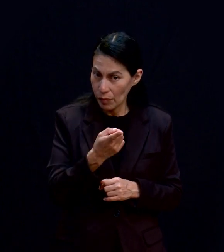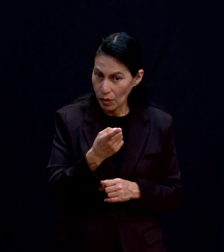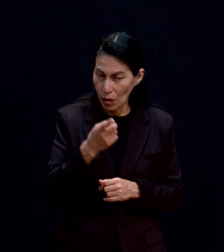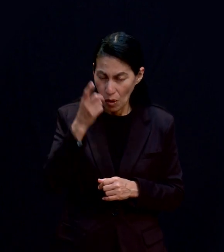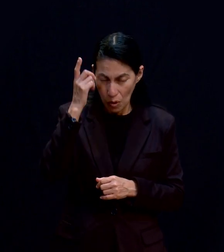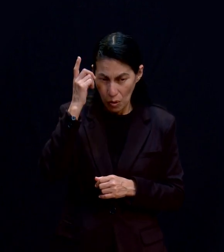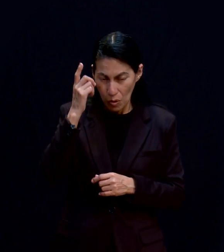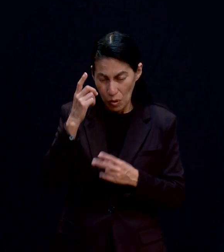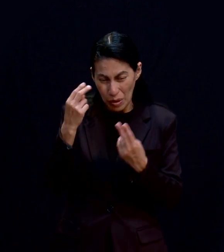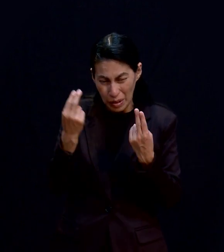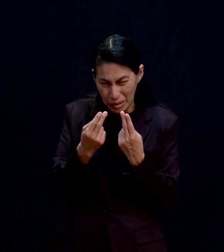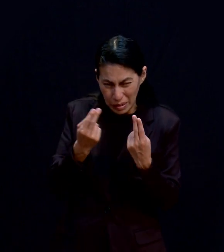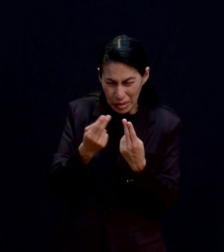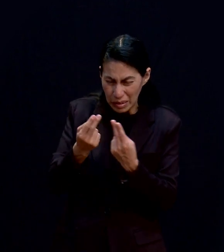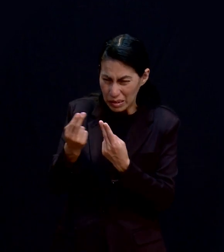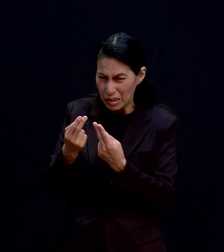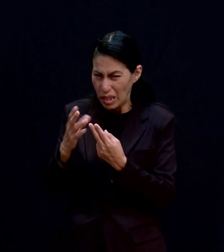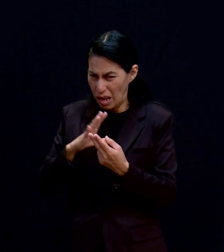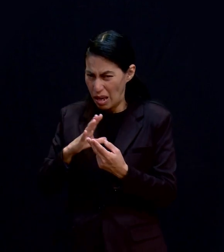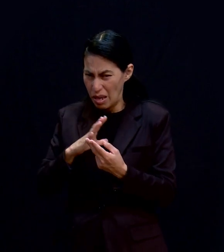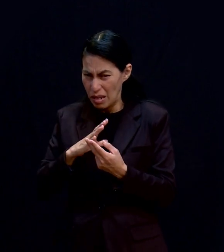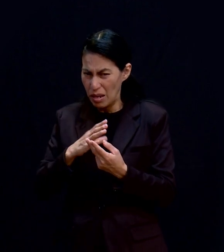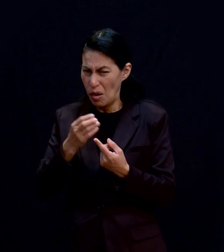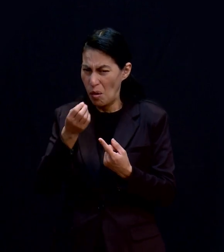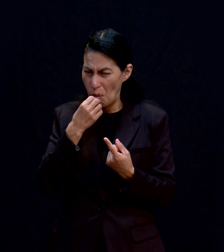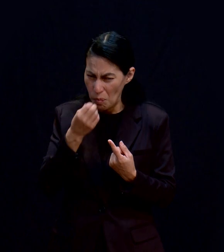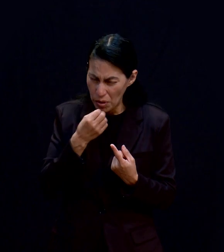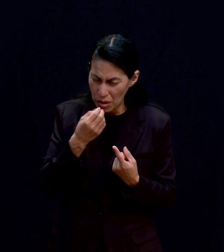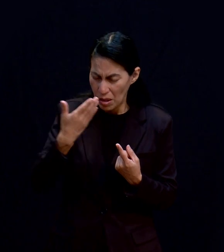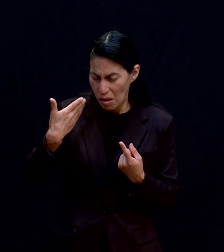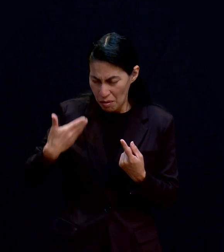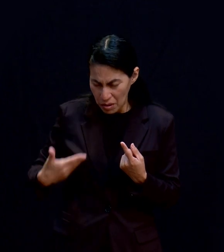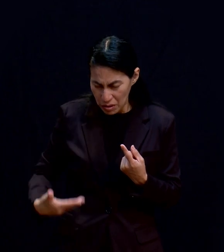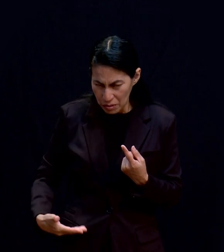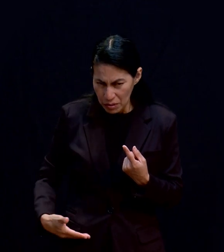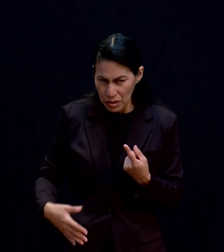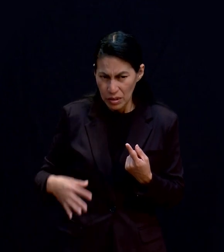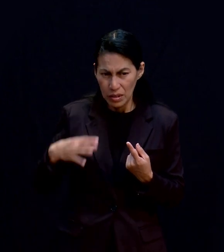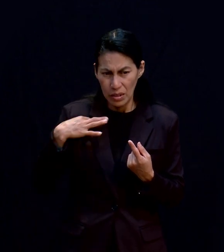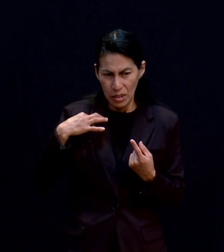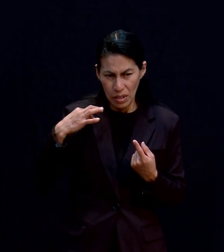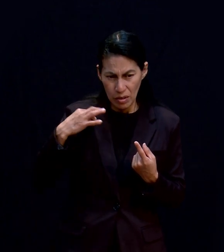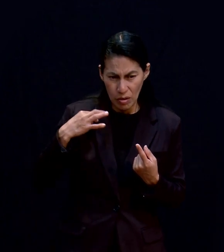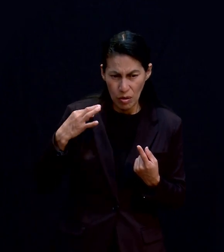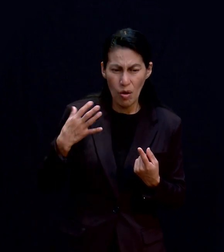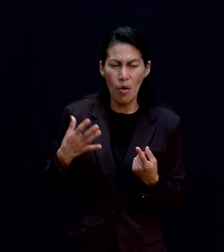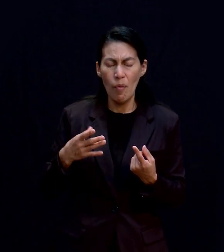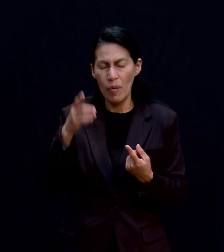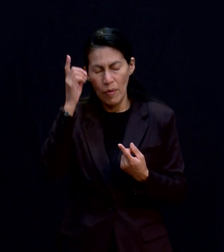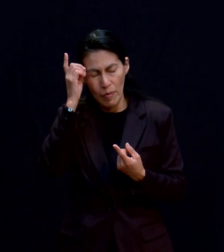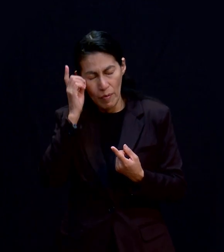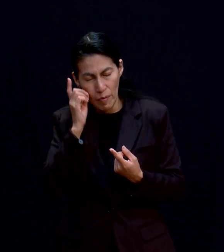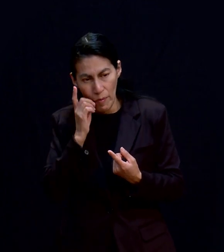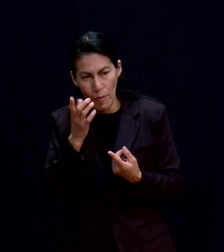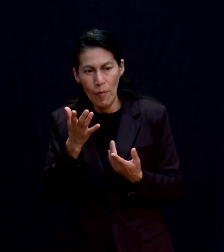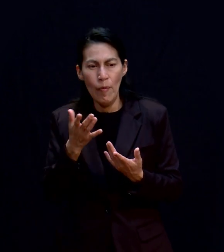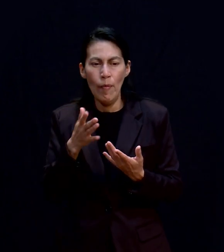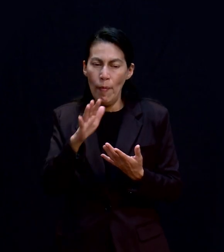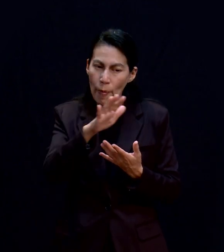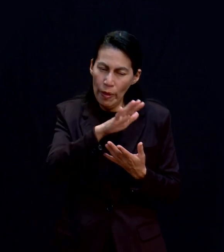compartir que dios ha suplido toda necesidad en cuanto a alimento en cuanto a vestimenta en cuanto a